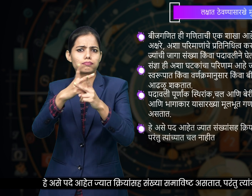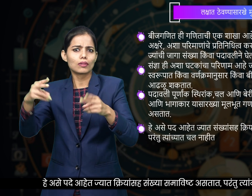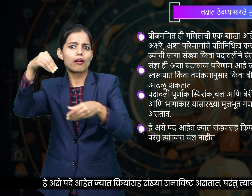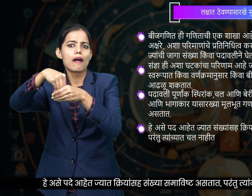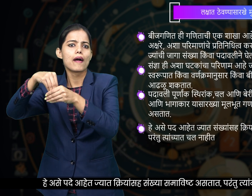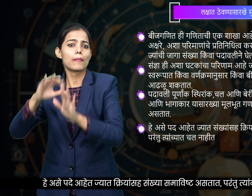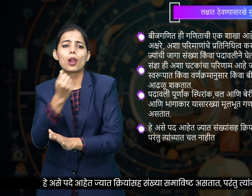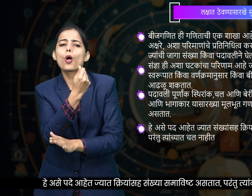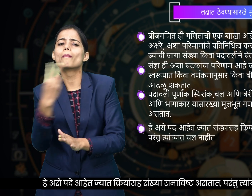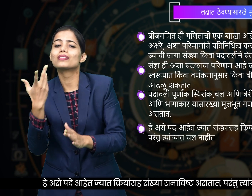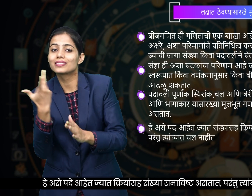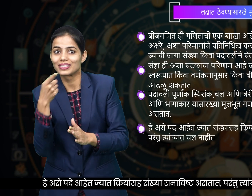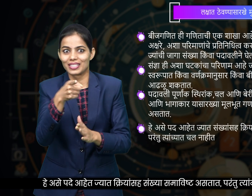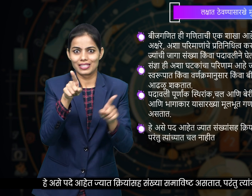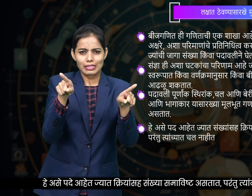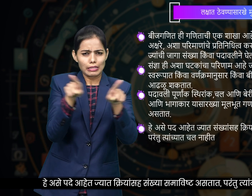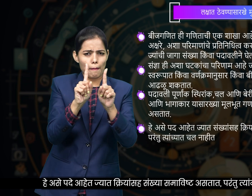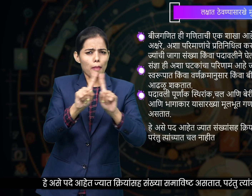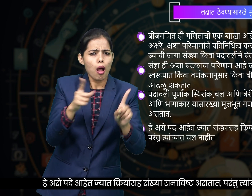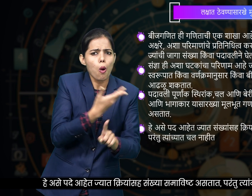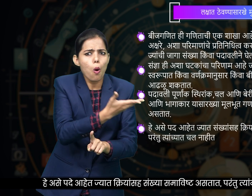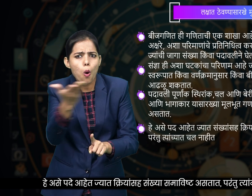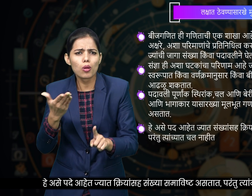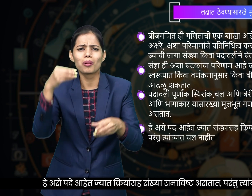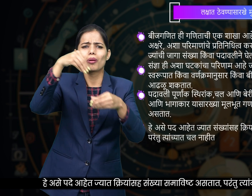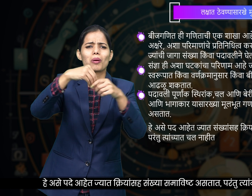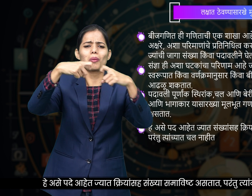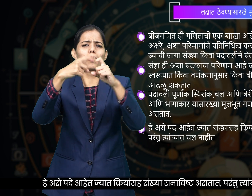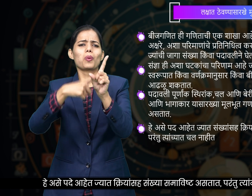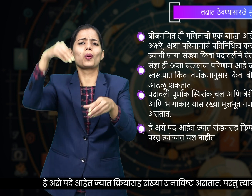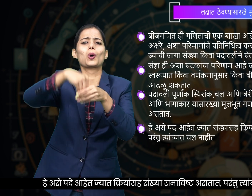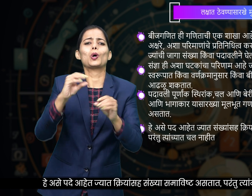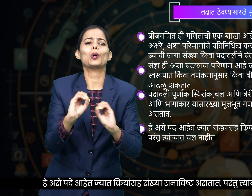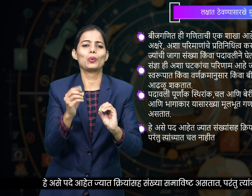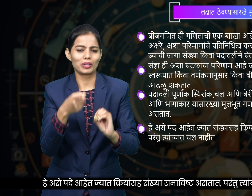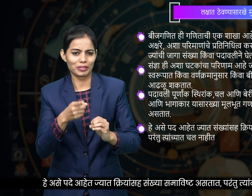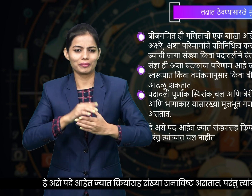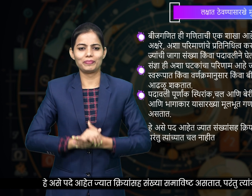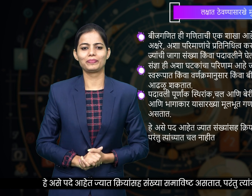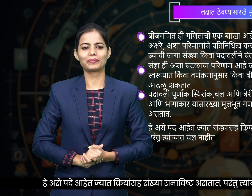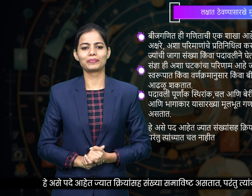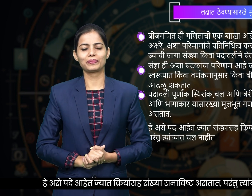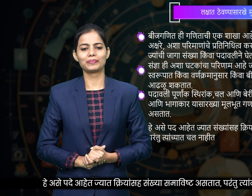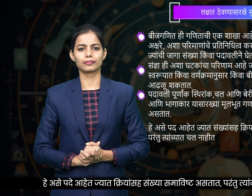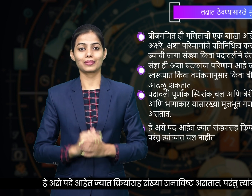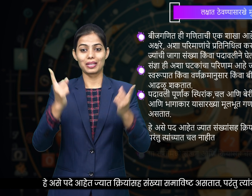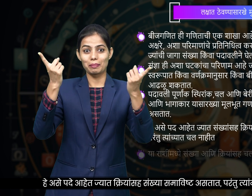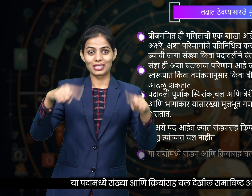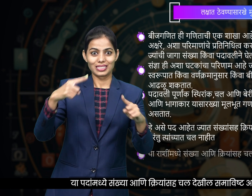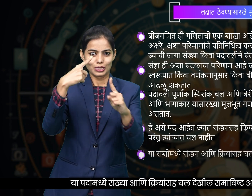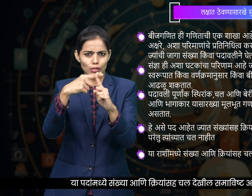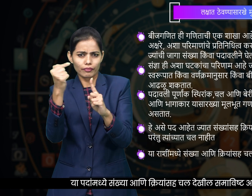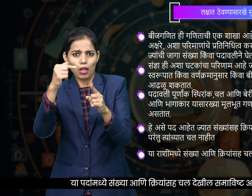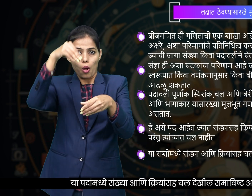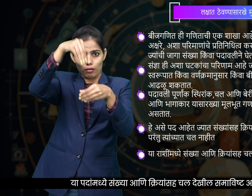हे असे पदे आहेत ज्यात क्रियांसह संख्या समाविष्ट असतात परंतु त्यांना चल नसतात.